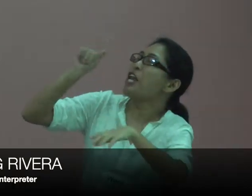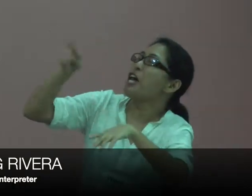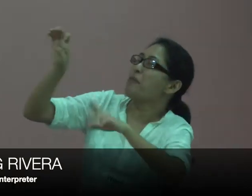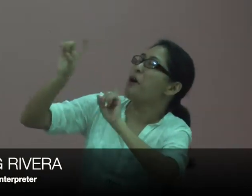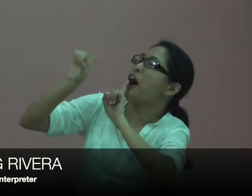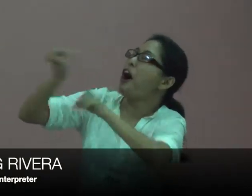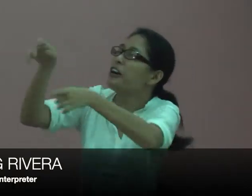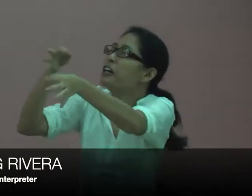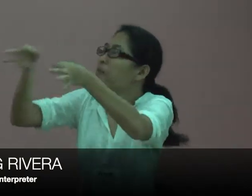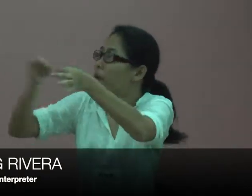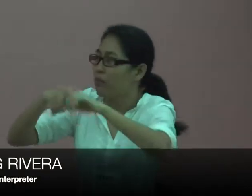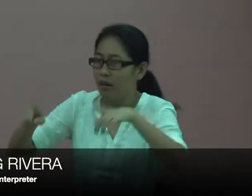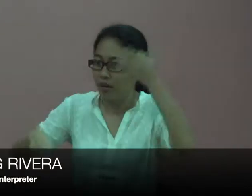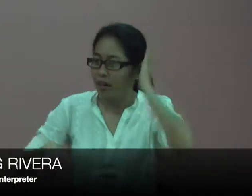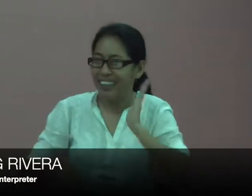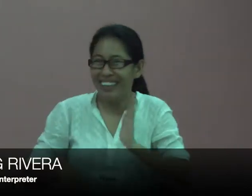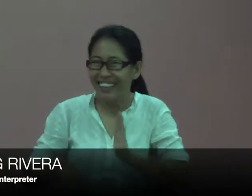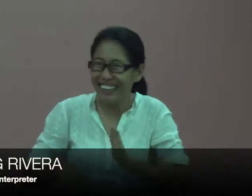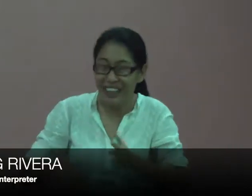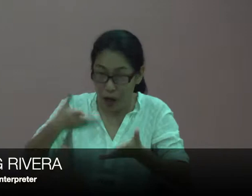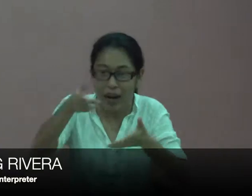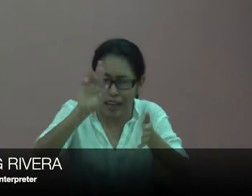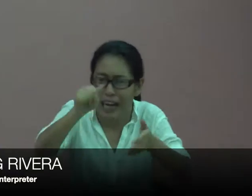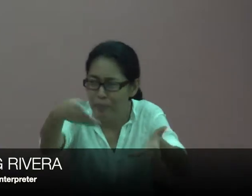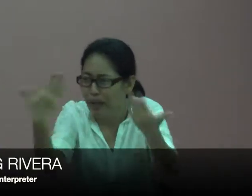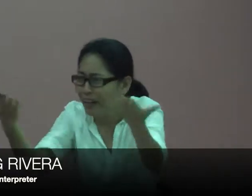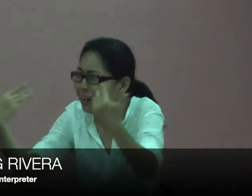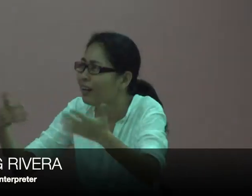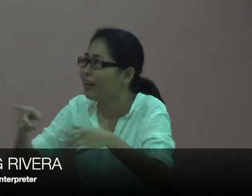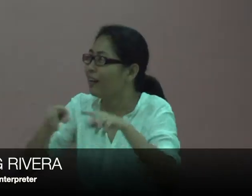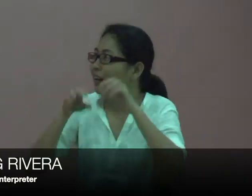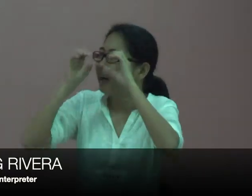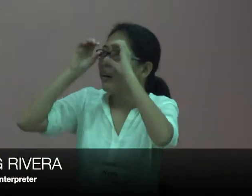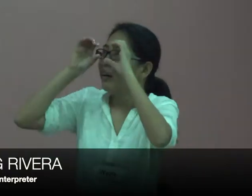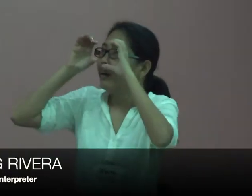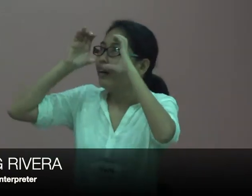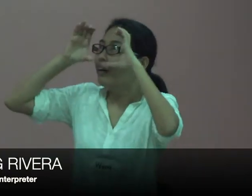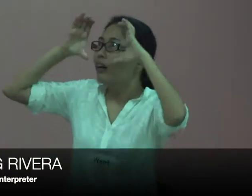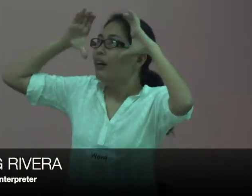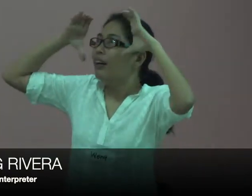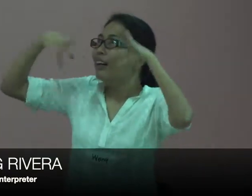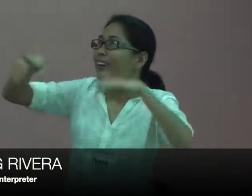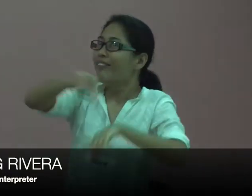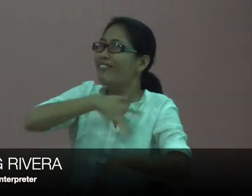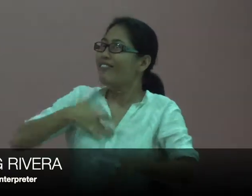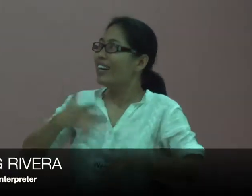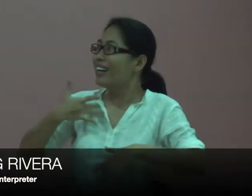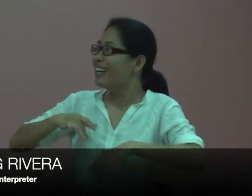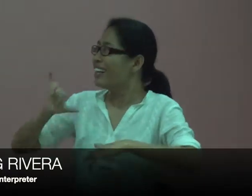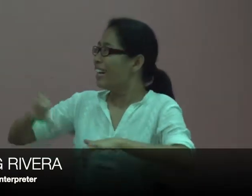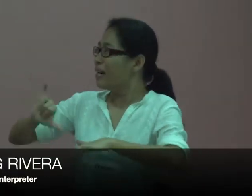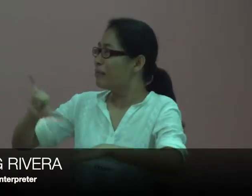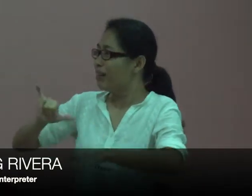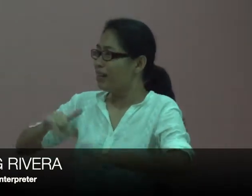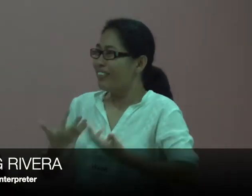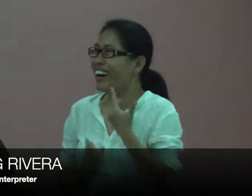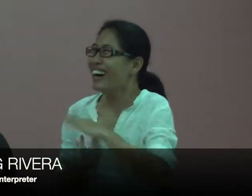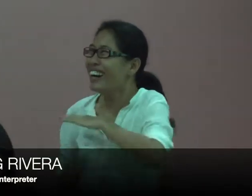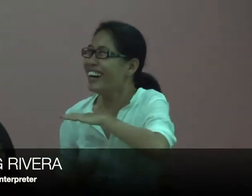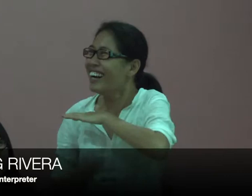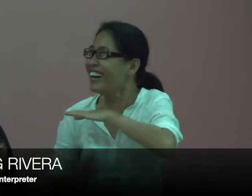namin, alam namin yung meaning of that word. Pero nung pinapaliwanag na namin kung ano, parang si Ma'am talaga, hindi namin alam